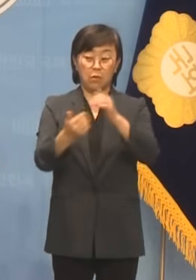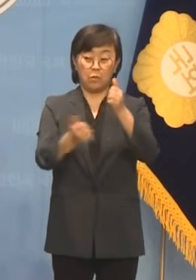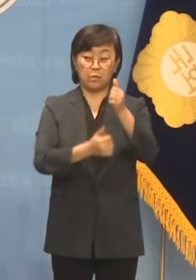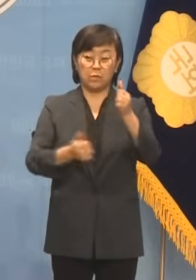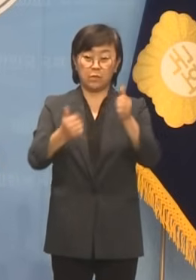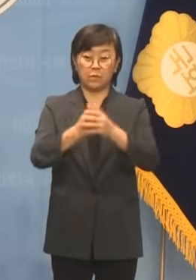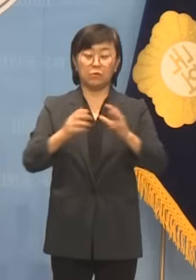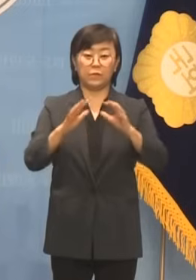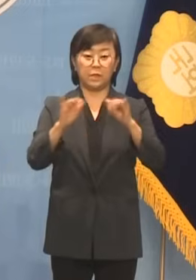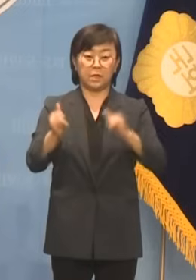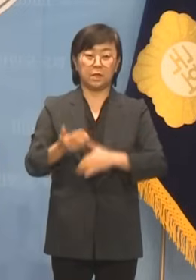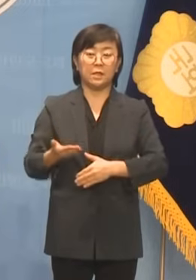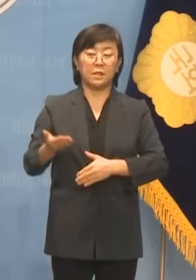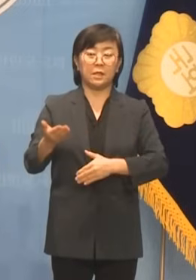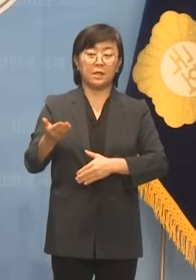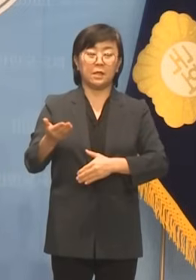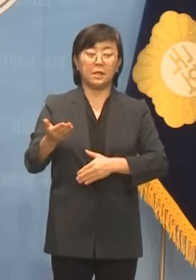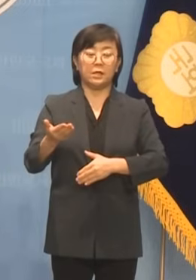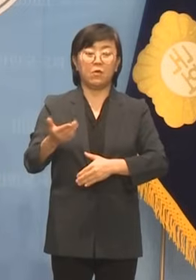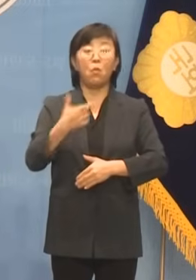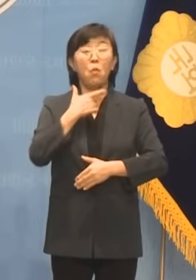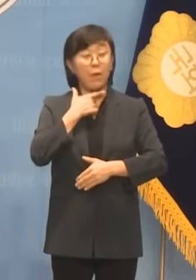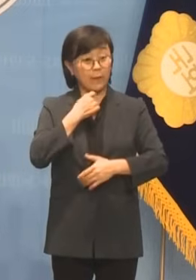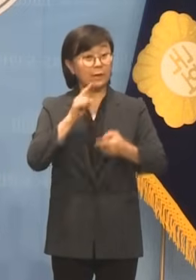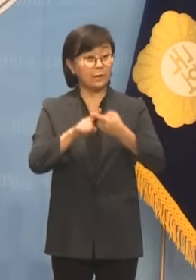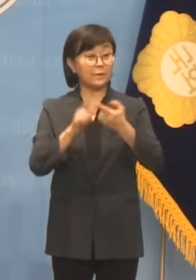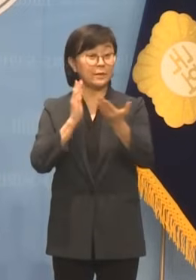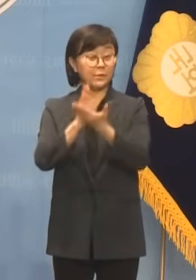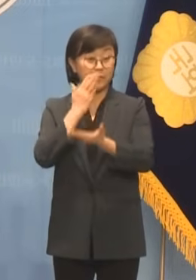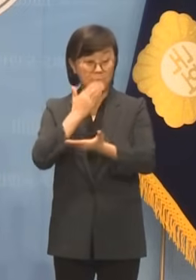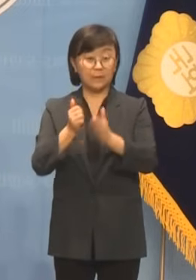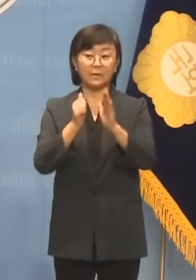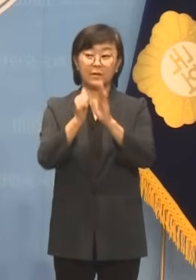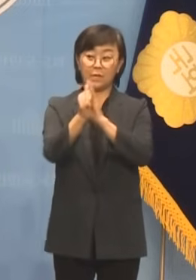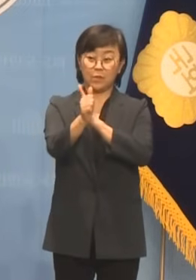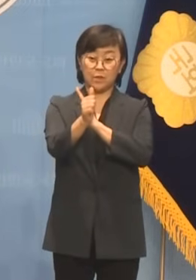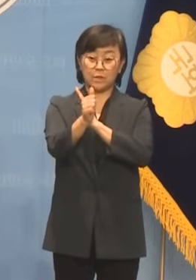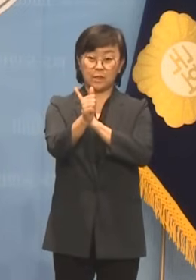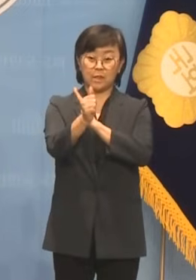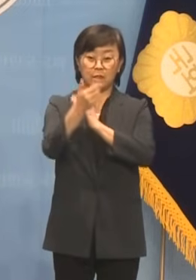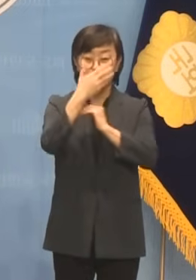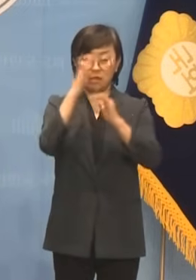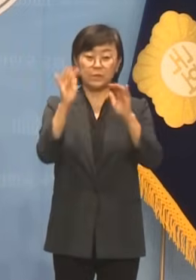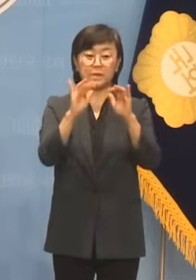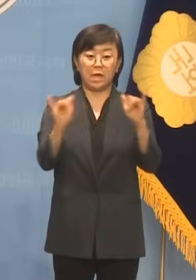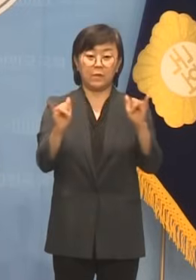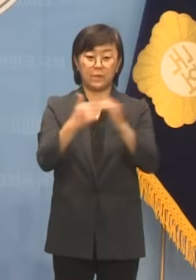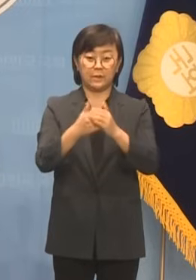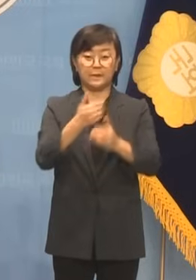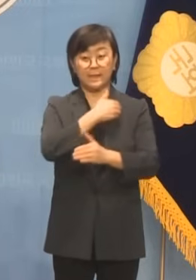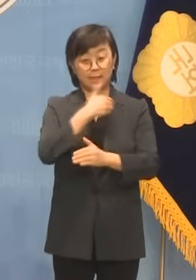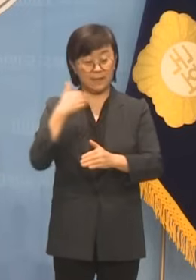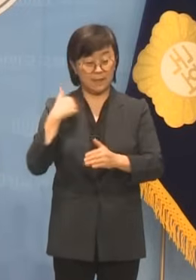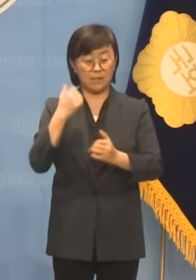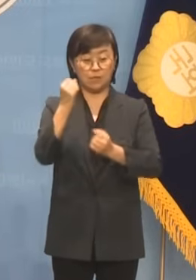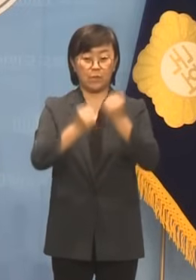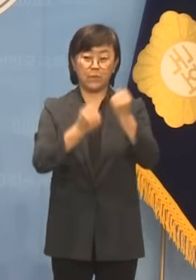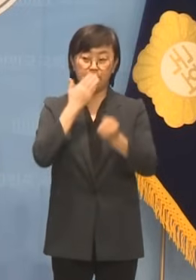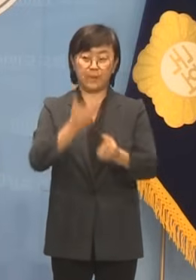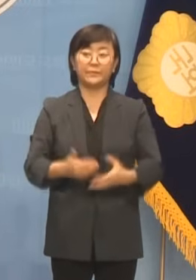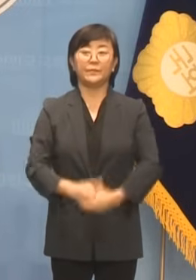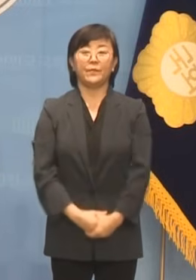최고위원이 국민들의 그런 니즈를 맞출 수 있는 대표적인 젊은 인재다라고 자신 있게 말씀드릴 수